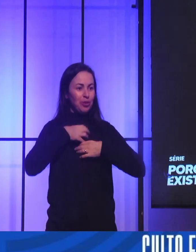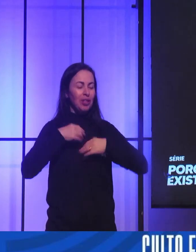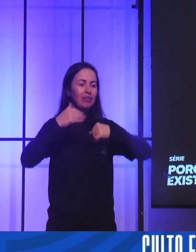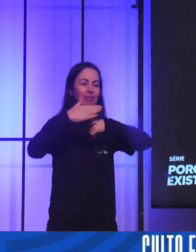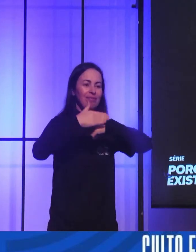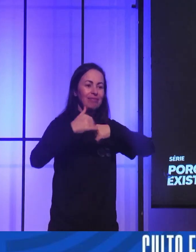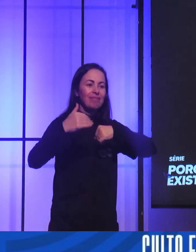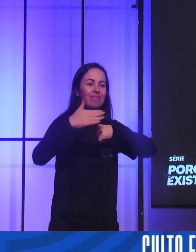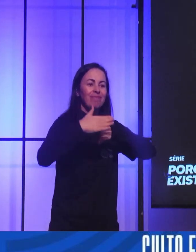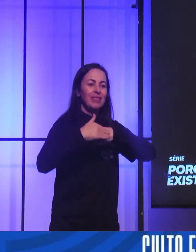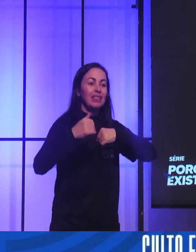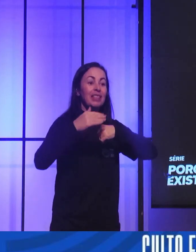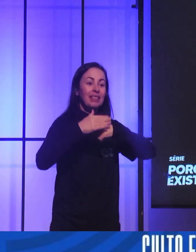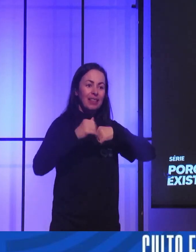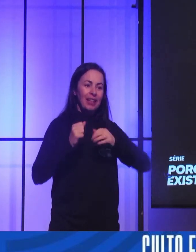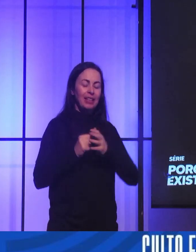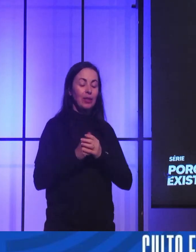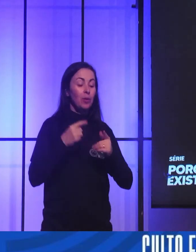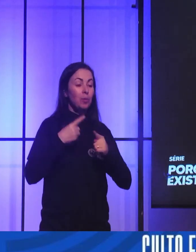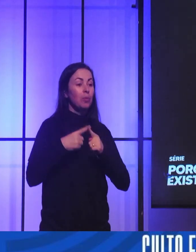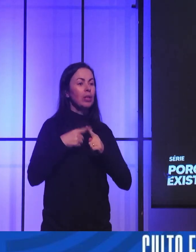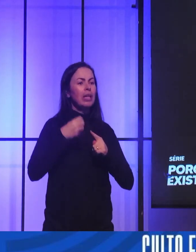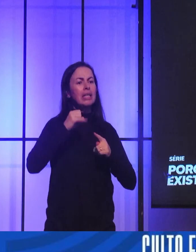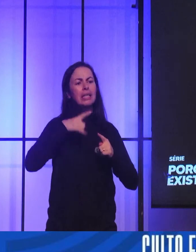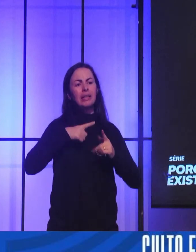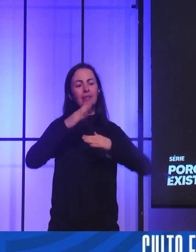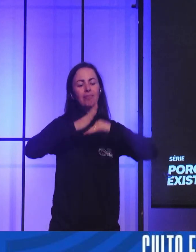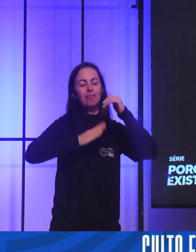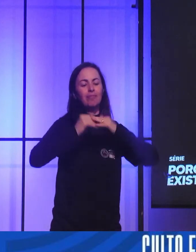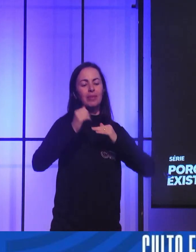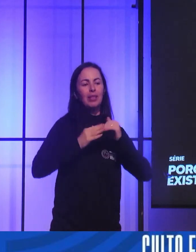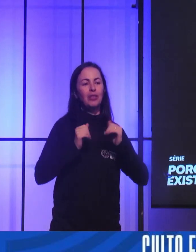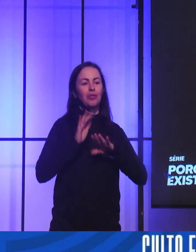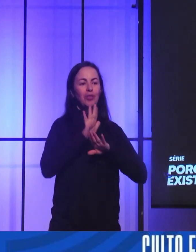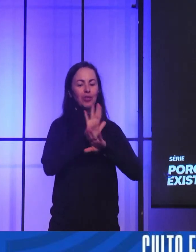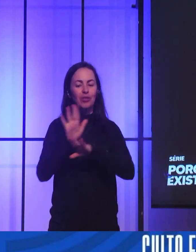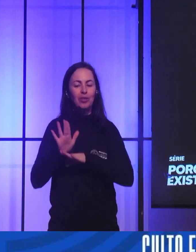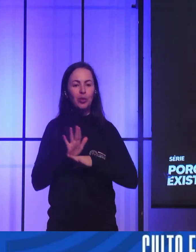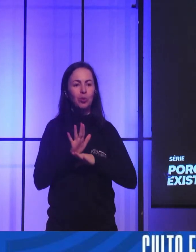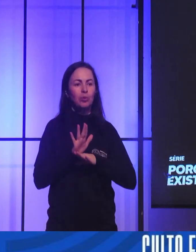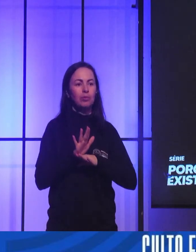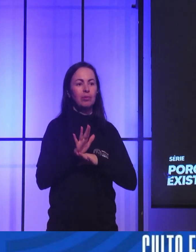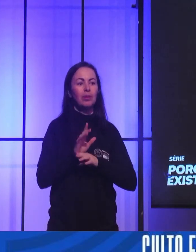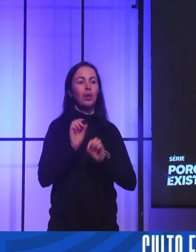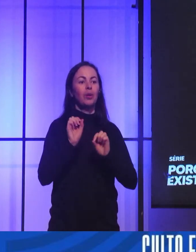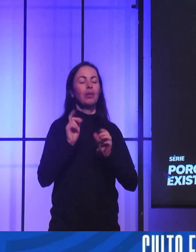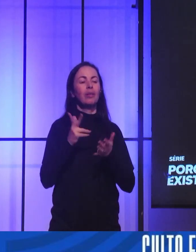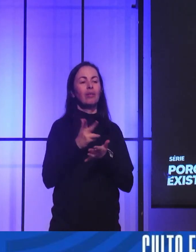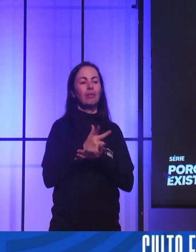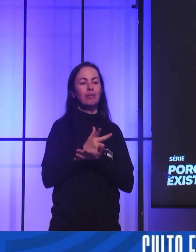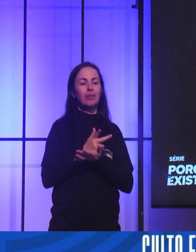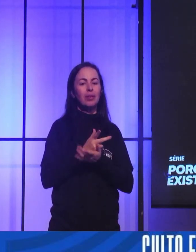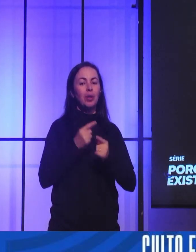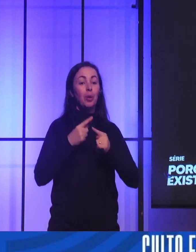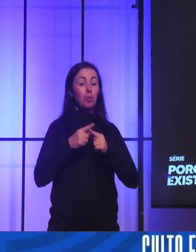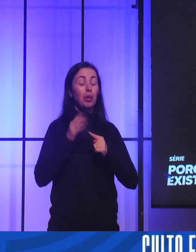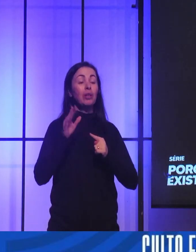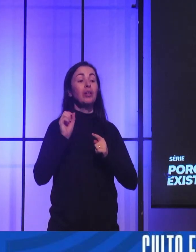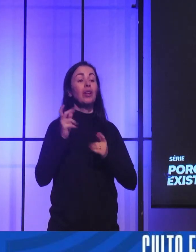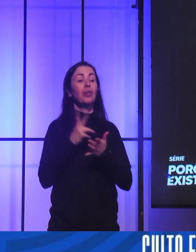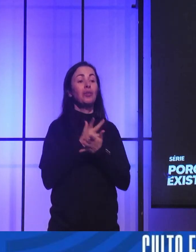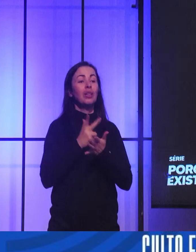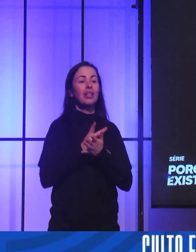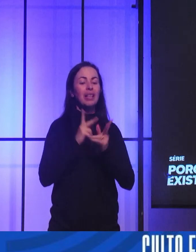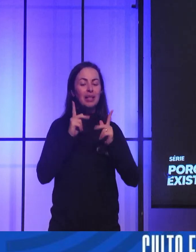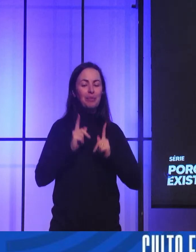gentileza, quando você pratica boas obras, indiretamente, você está impressionando as